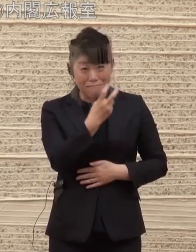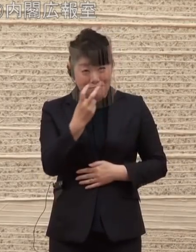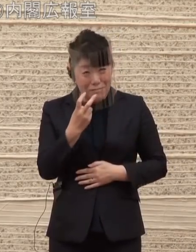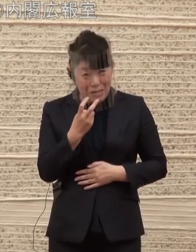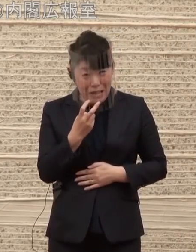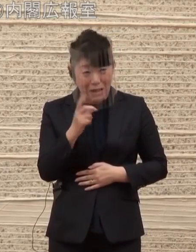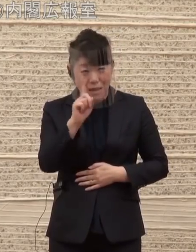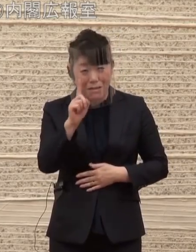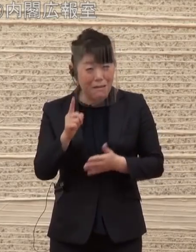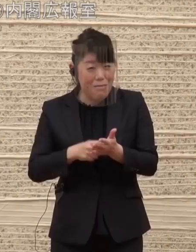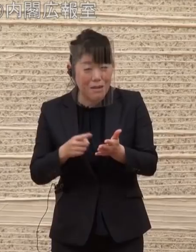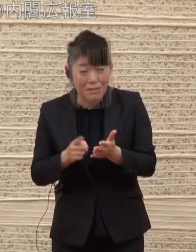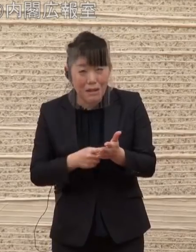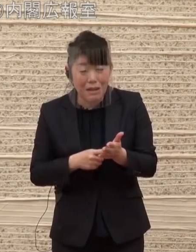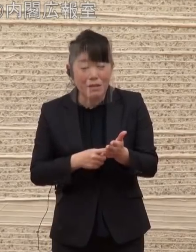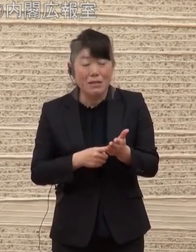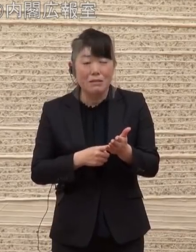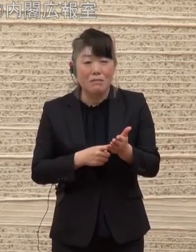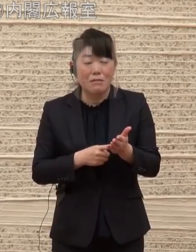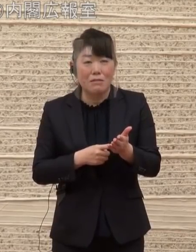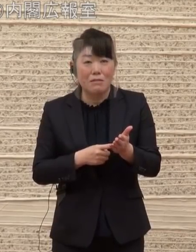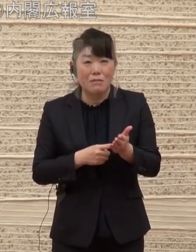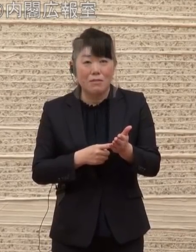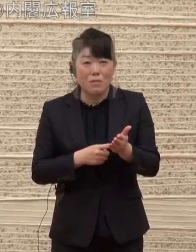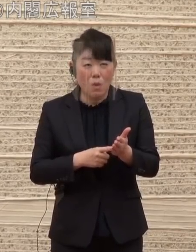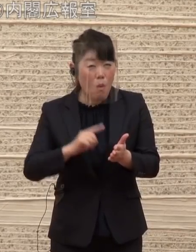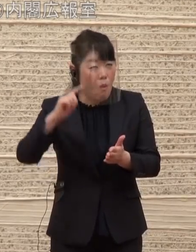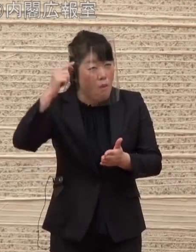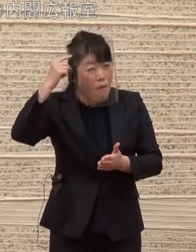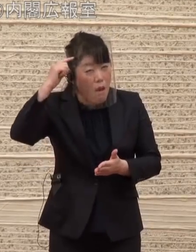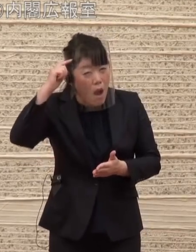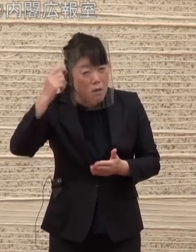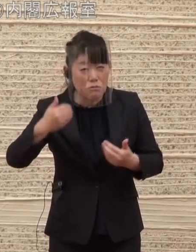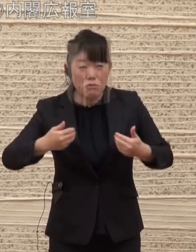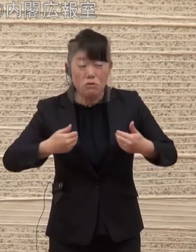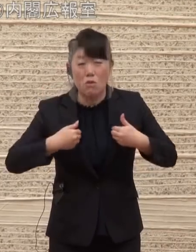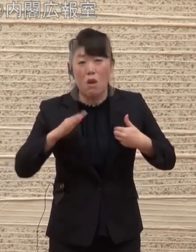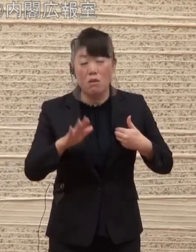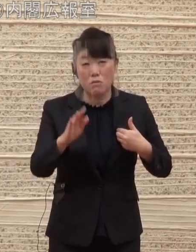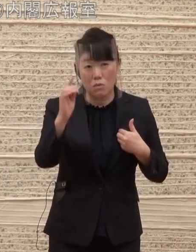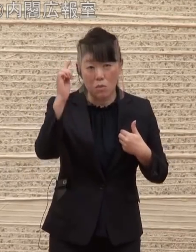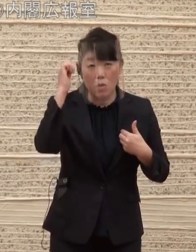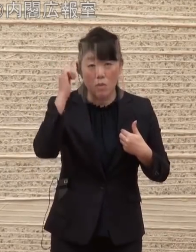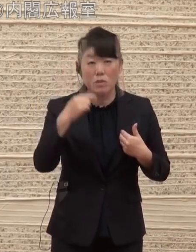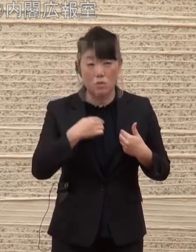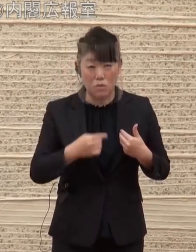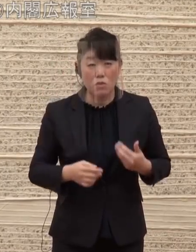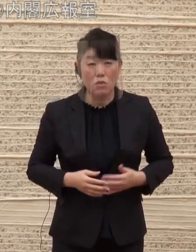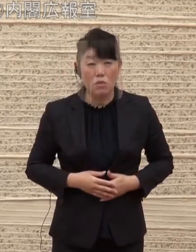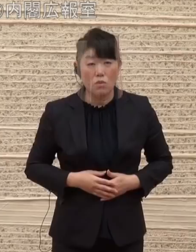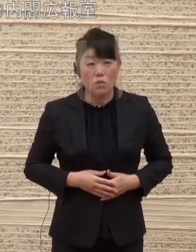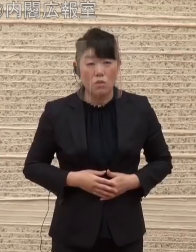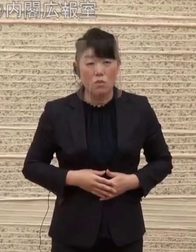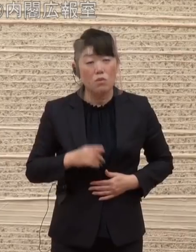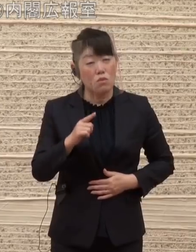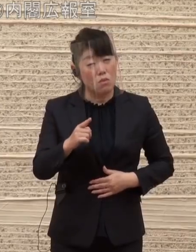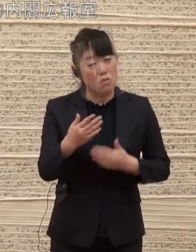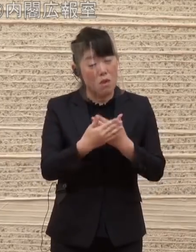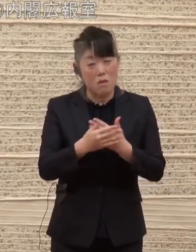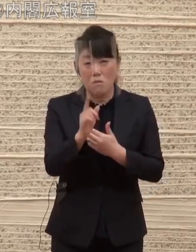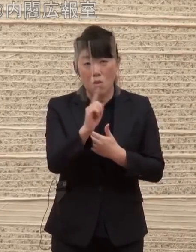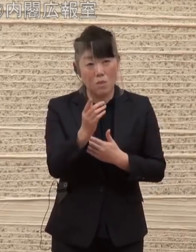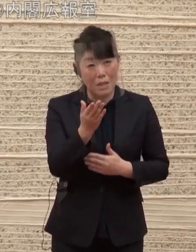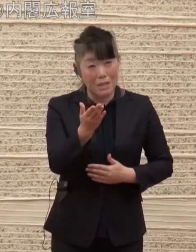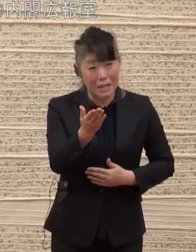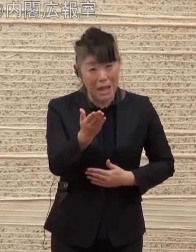どこが足りないのかっていうことをあのまあ考えるって事が必要じゃないかというふうに思いますけどその点いかがでしょうか